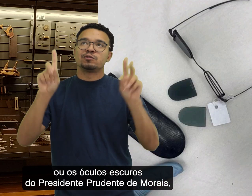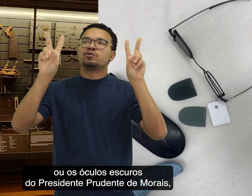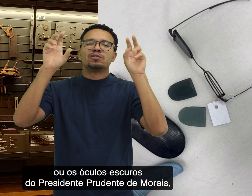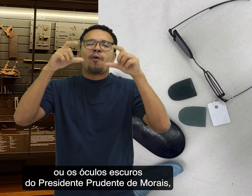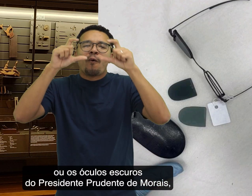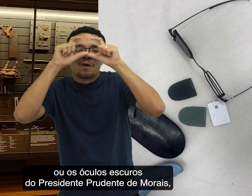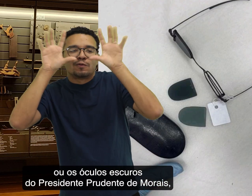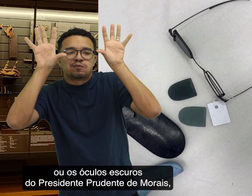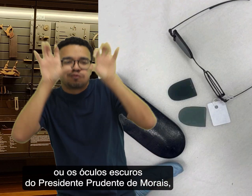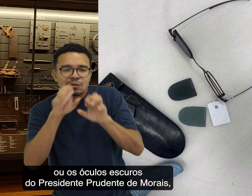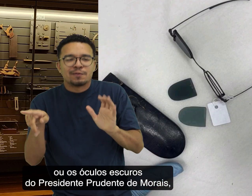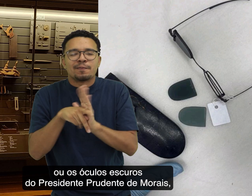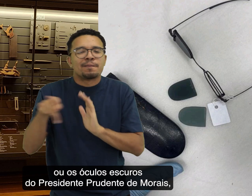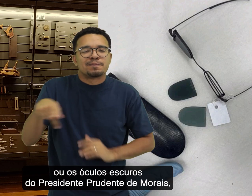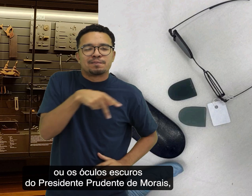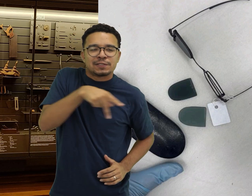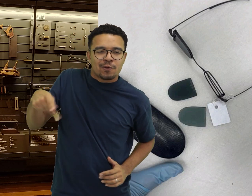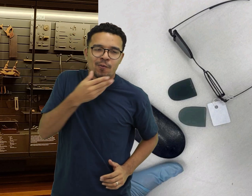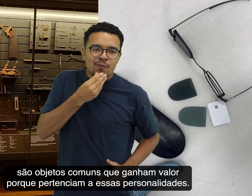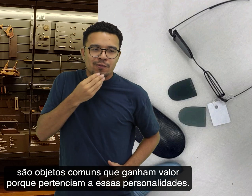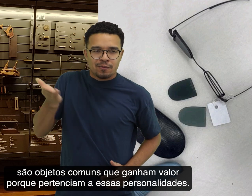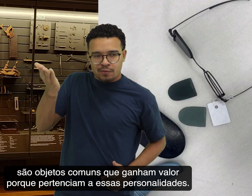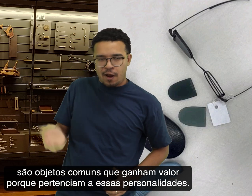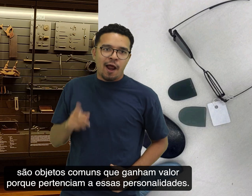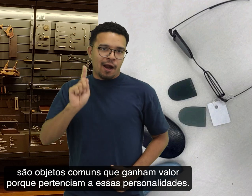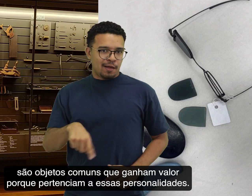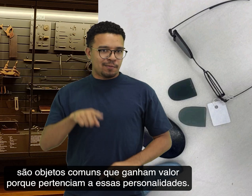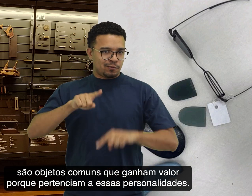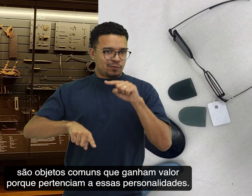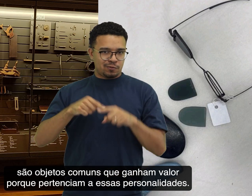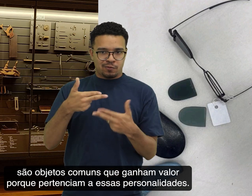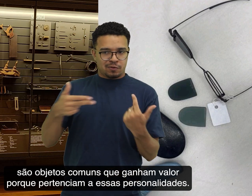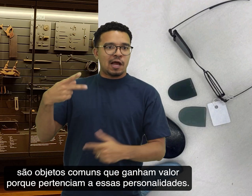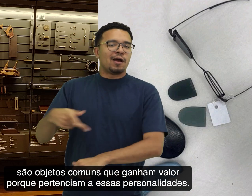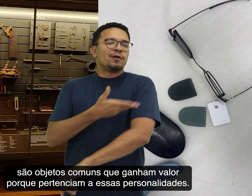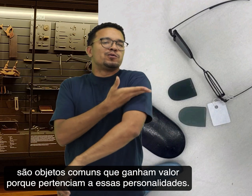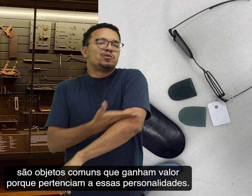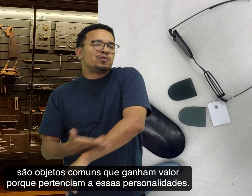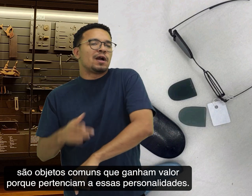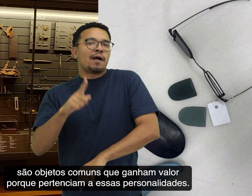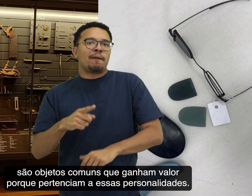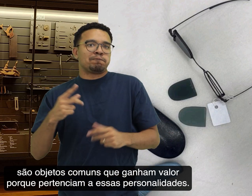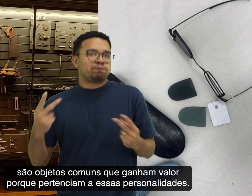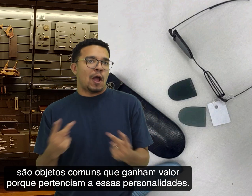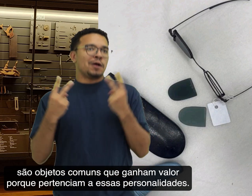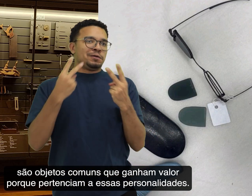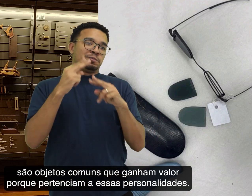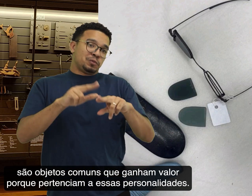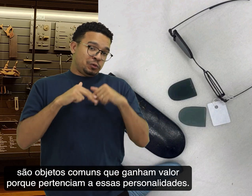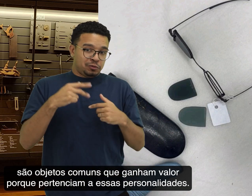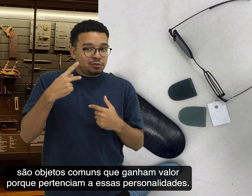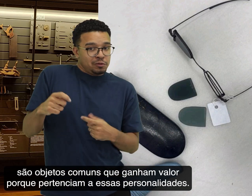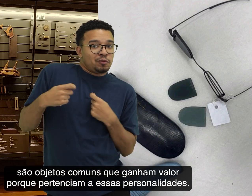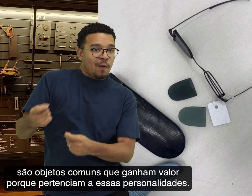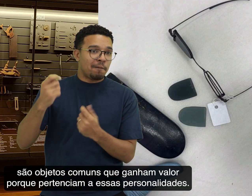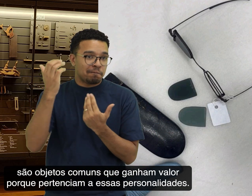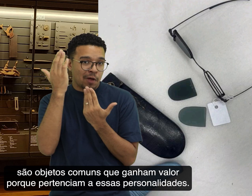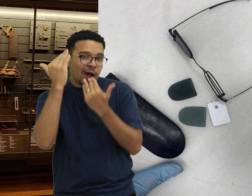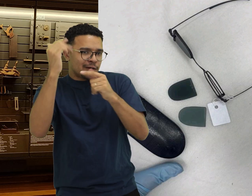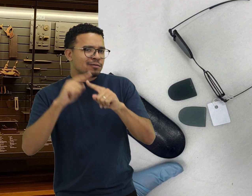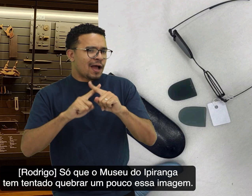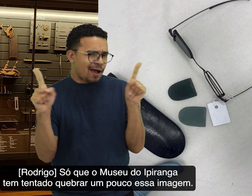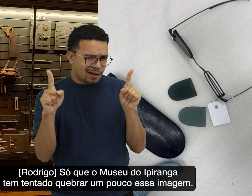os óculos escuros do presidente Prudente de Moraes. São objetos comuns que ganham valor porque pertenciam a